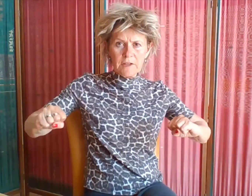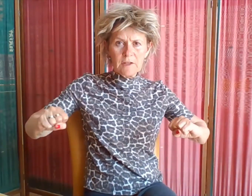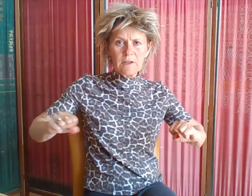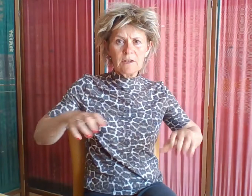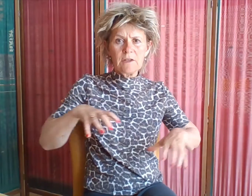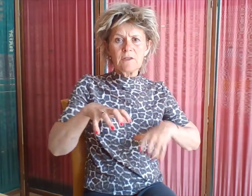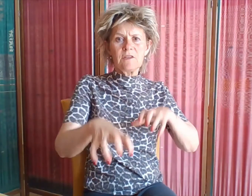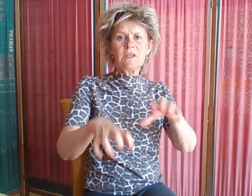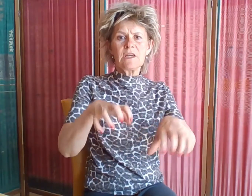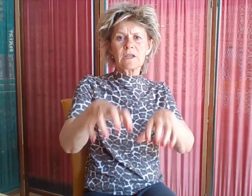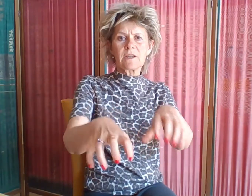Wilde dieren.